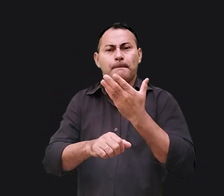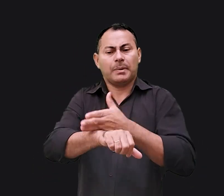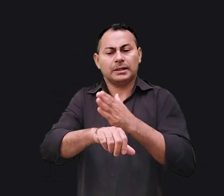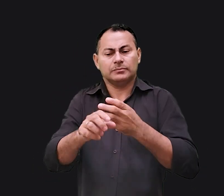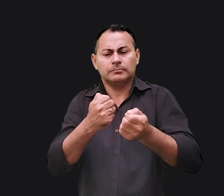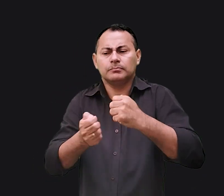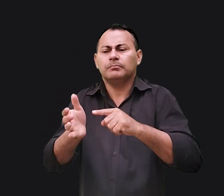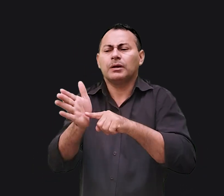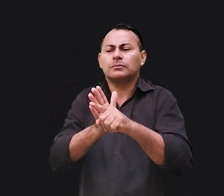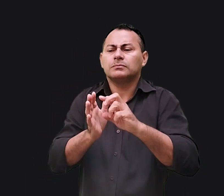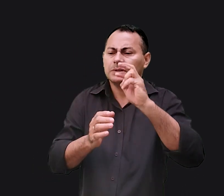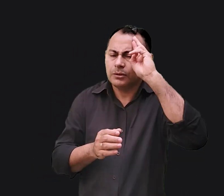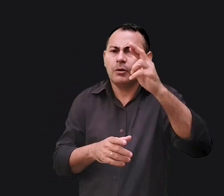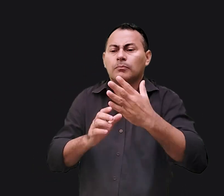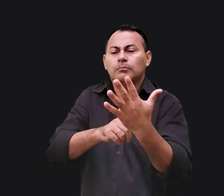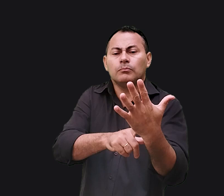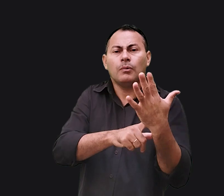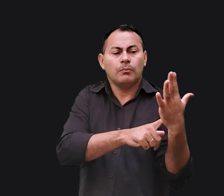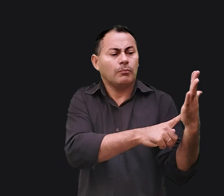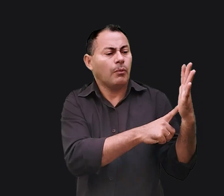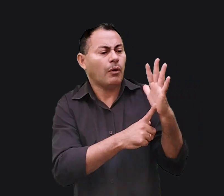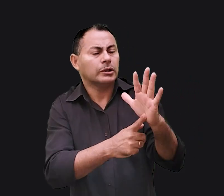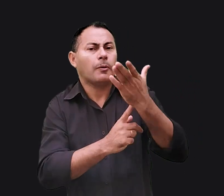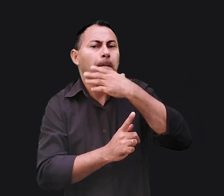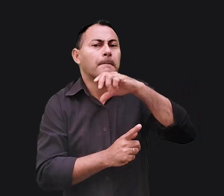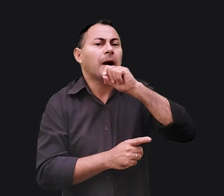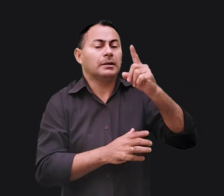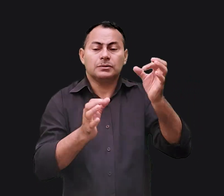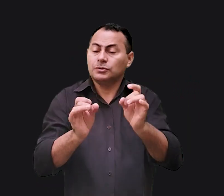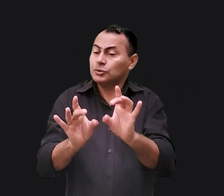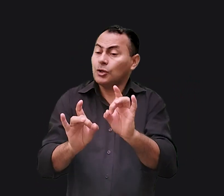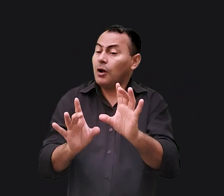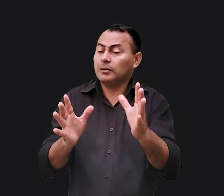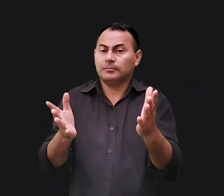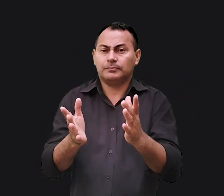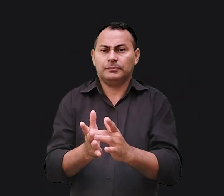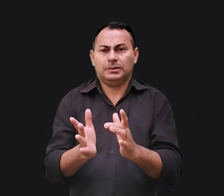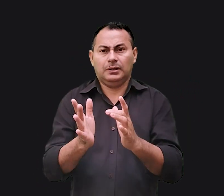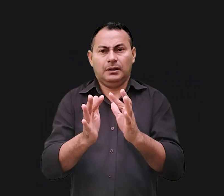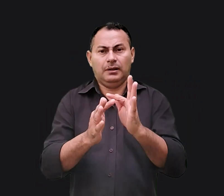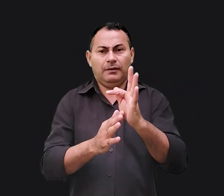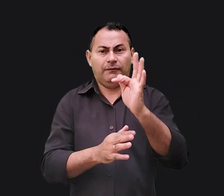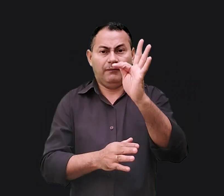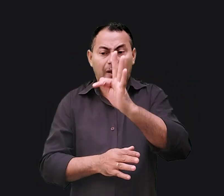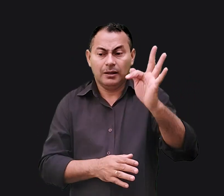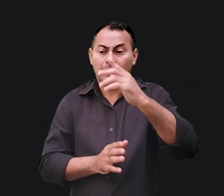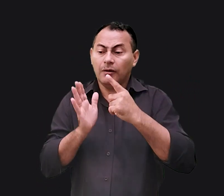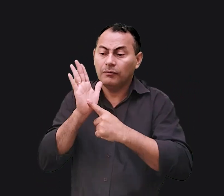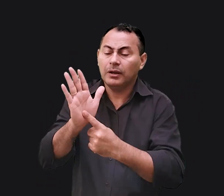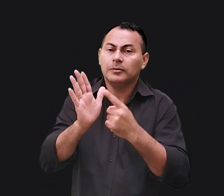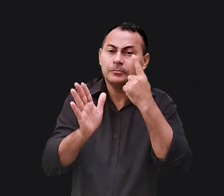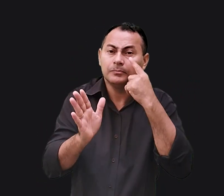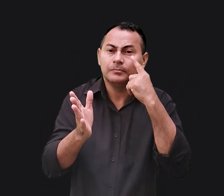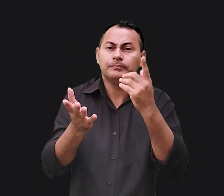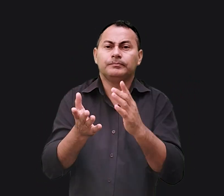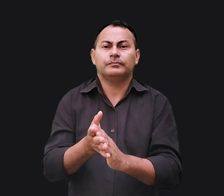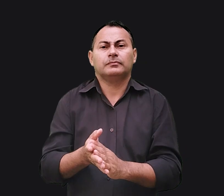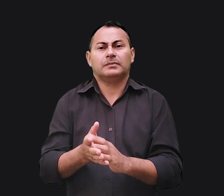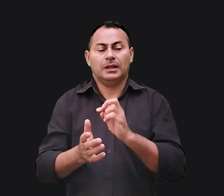perguntou: Senhor, mostra-nos o Pai, e isso nos basta. Felipe queria ver resultados. Em